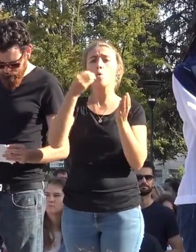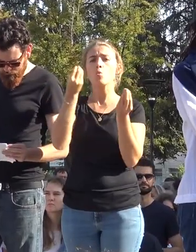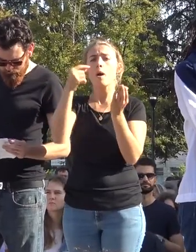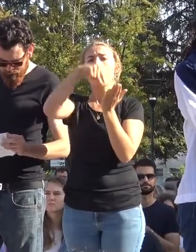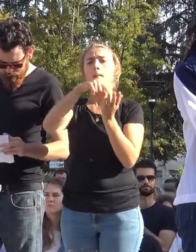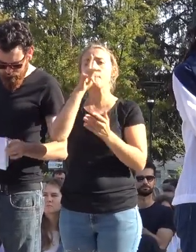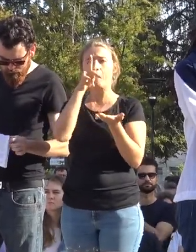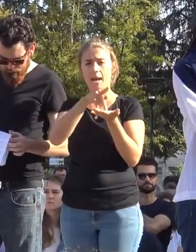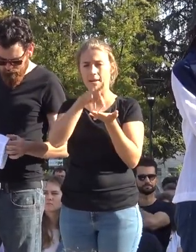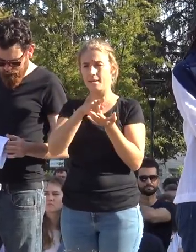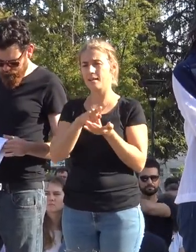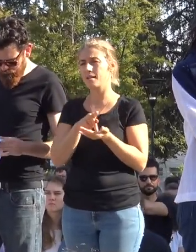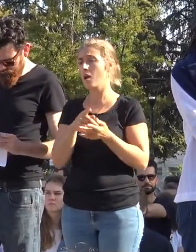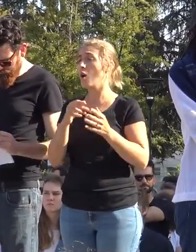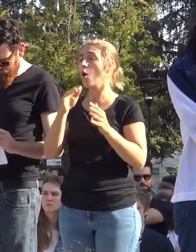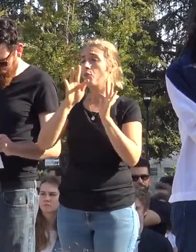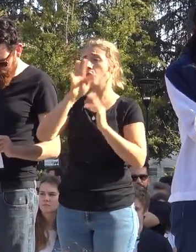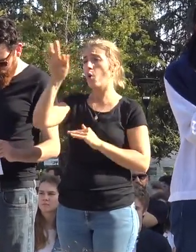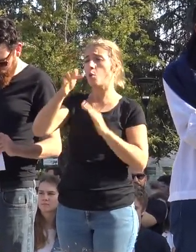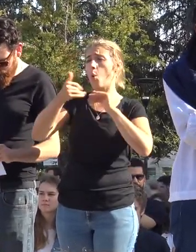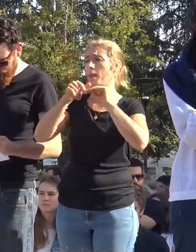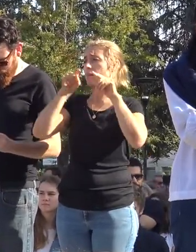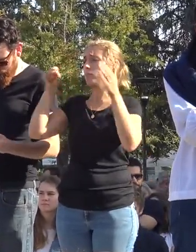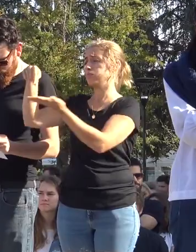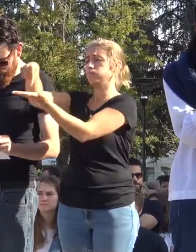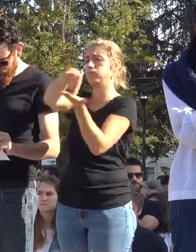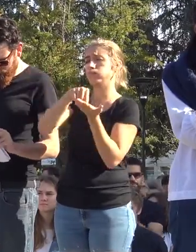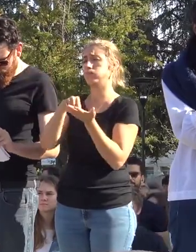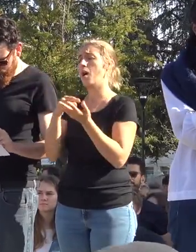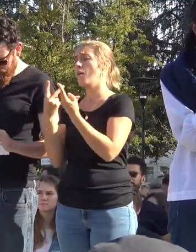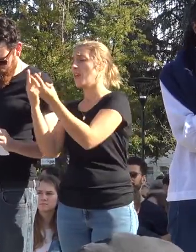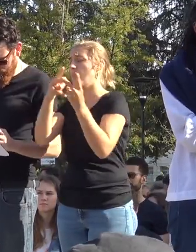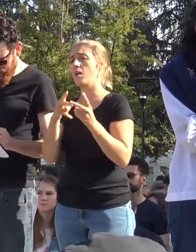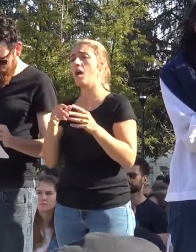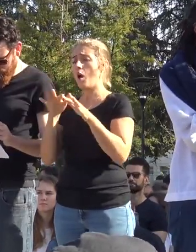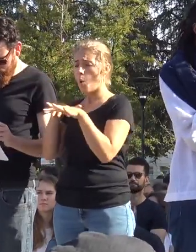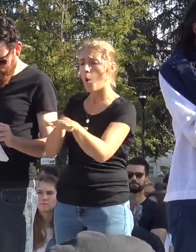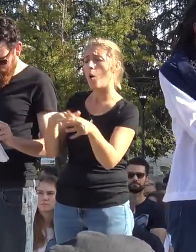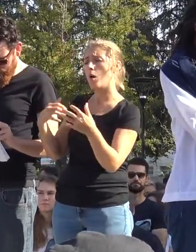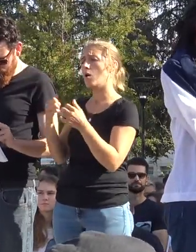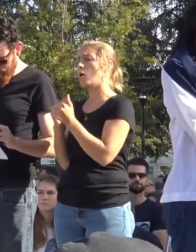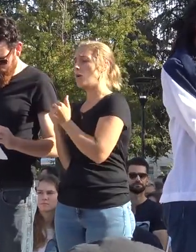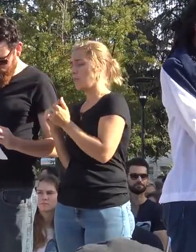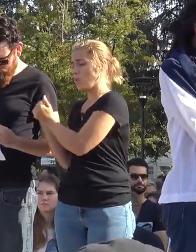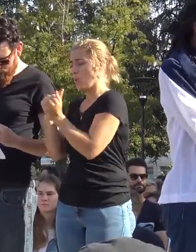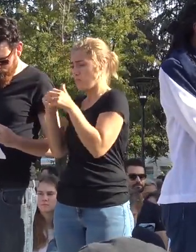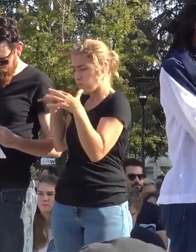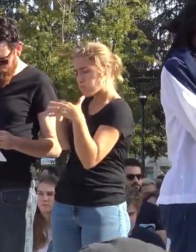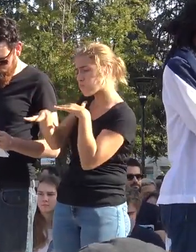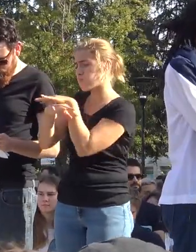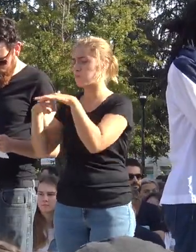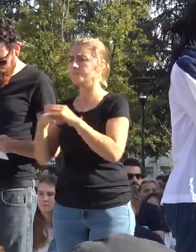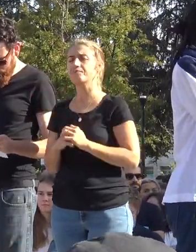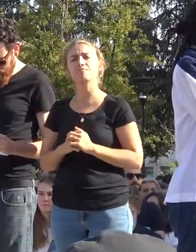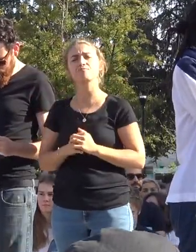climat, relayée dans toute la France avec des rassemblements et marches locales. À Nantes, l'événement est